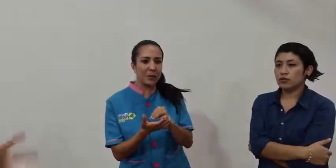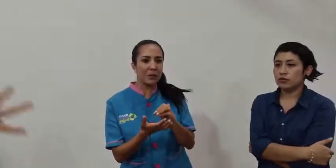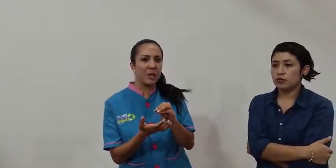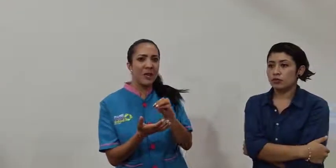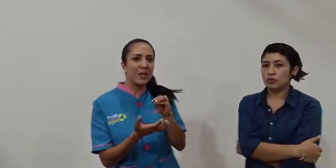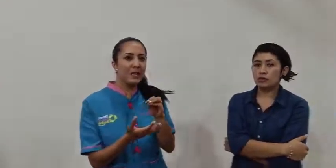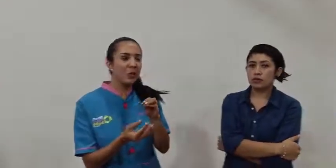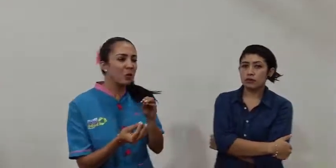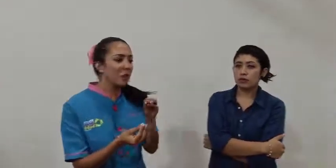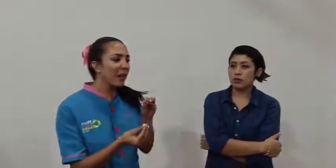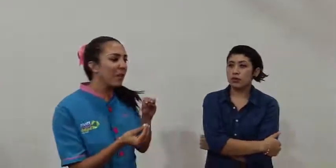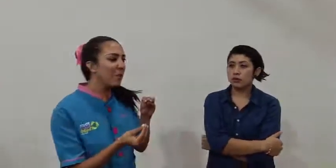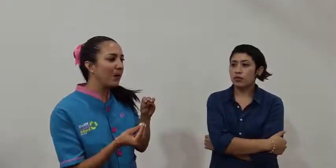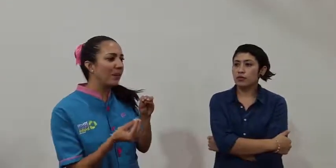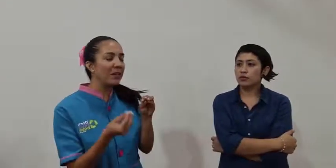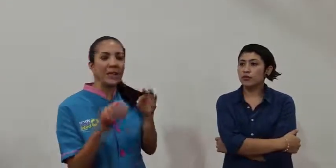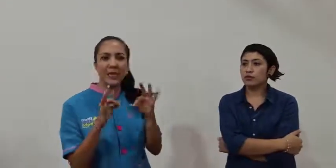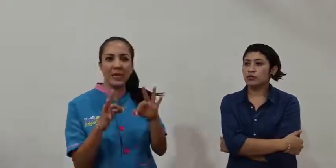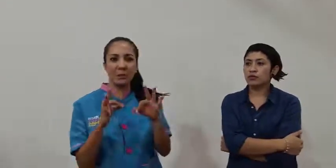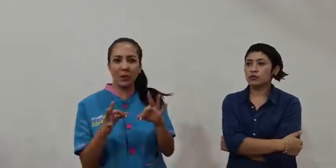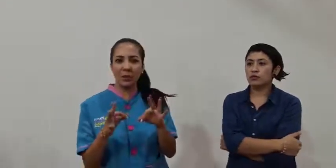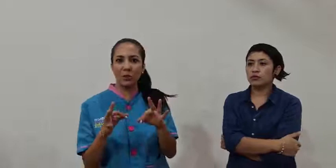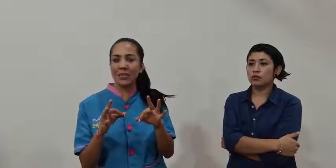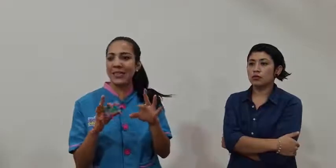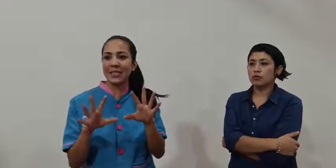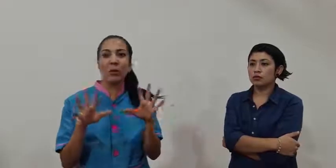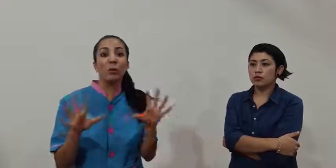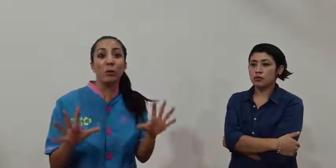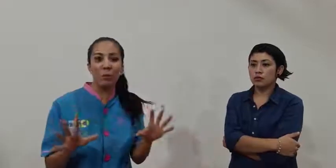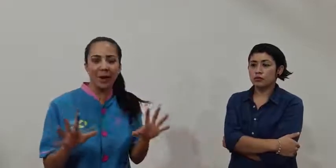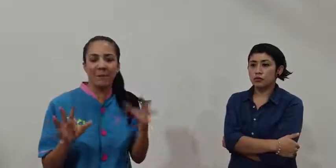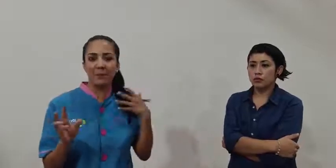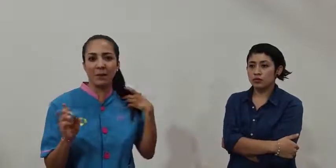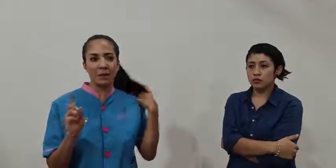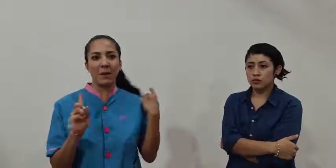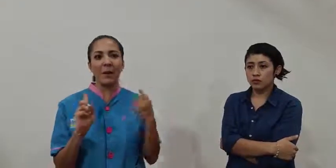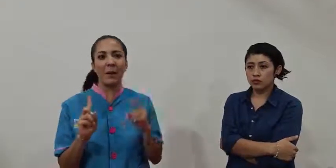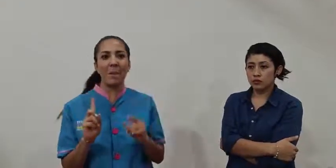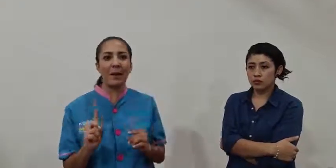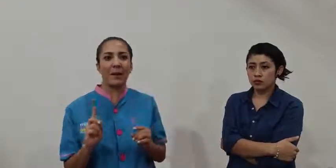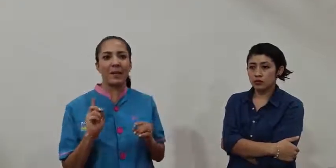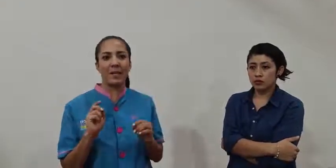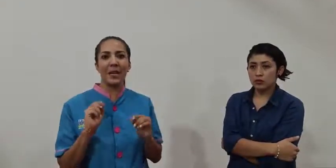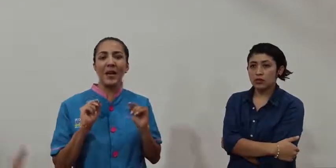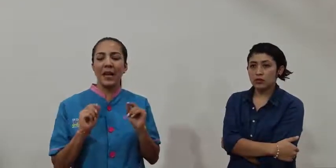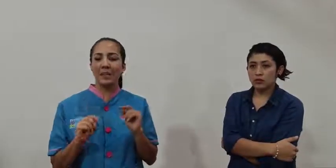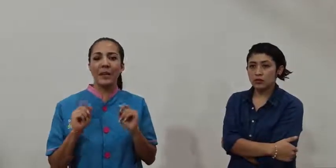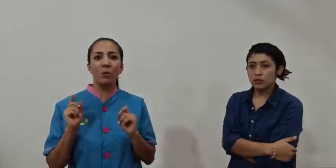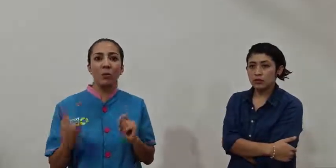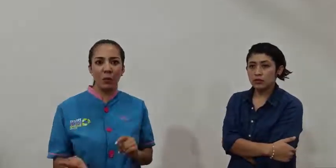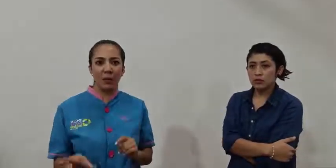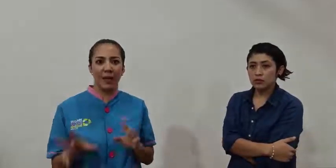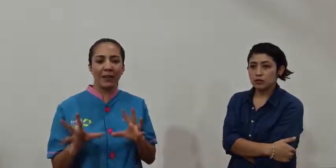aspectos. Si nos pudiera compartir 3 aspectos de esta cultura, más bien nos hablaba, era la palabra así, esta cultura de